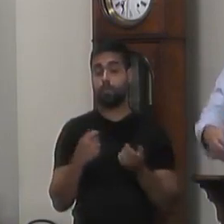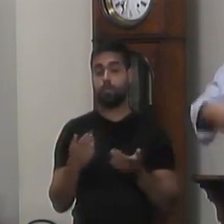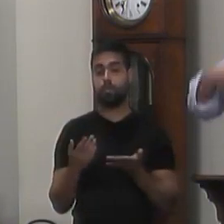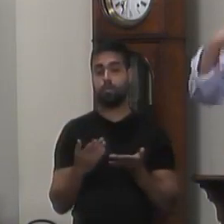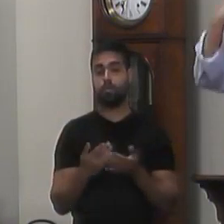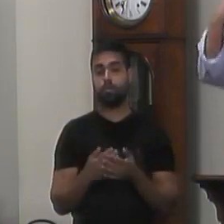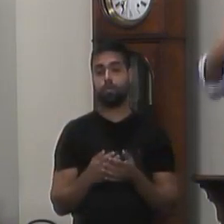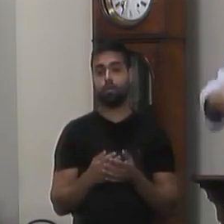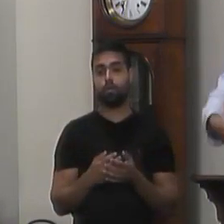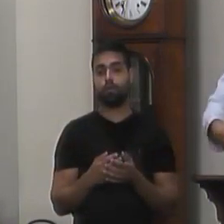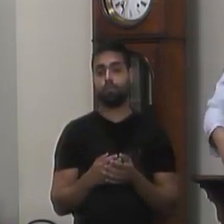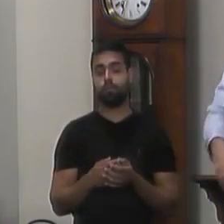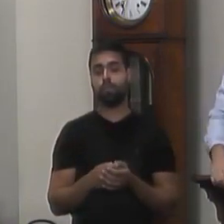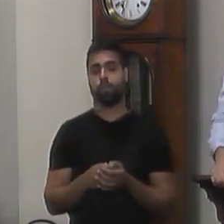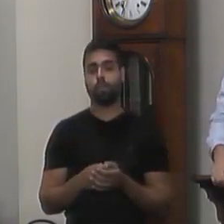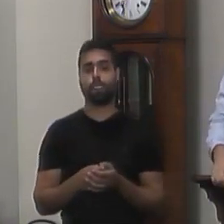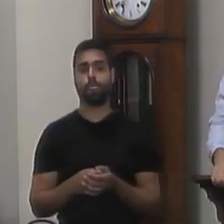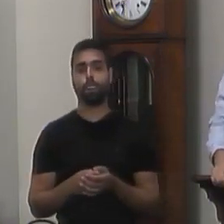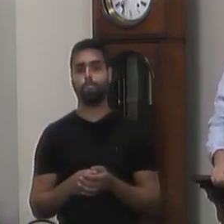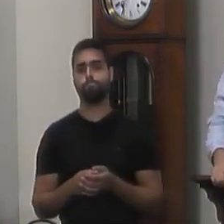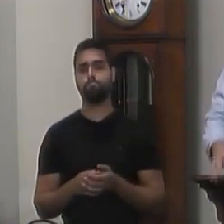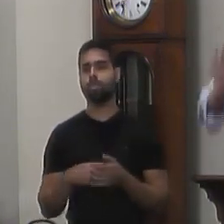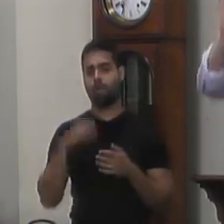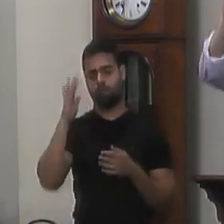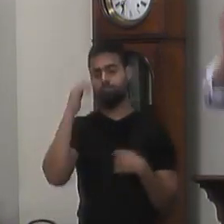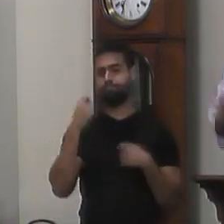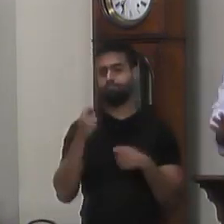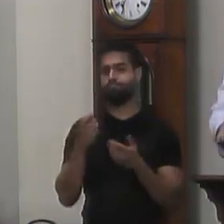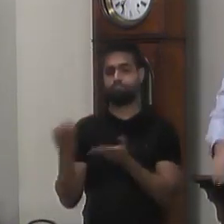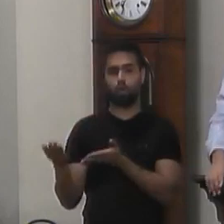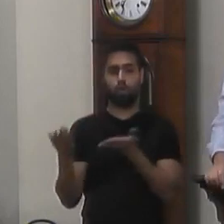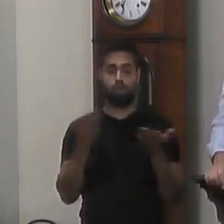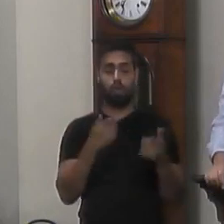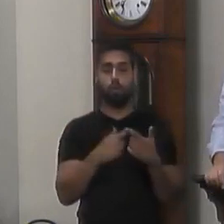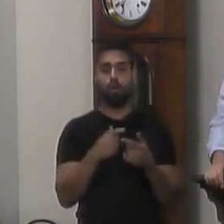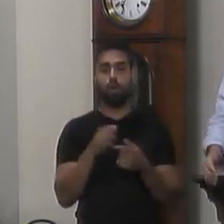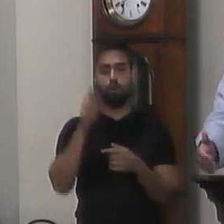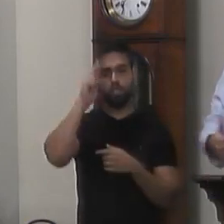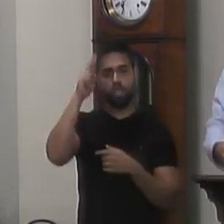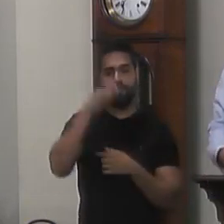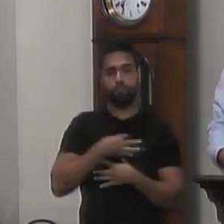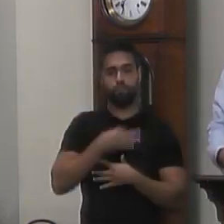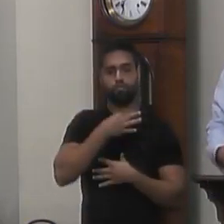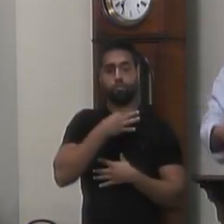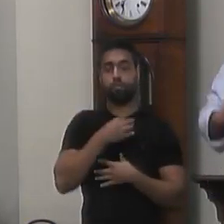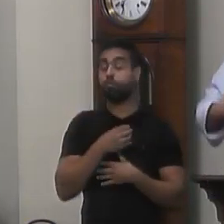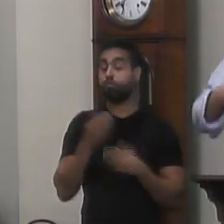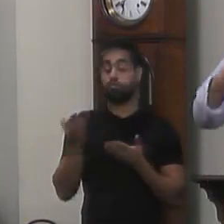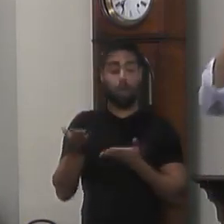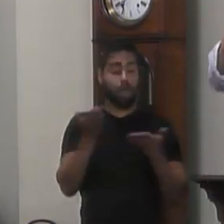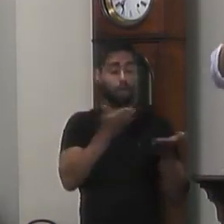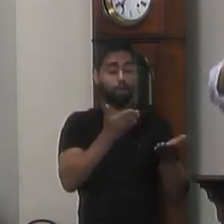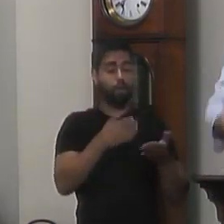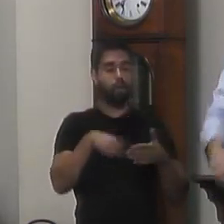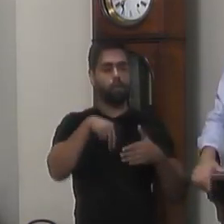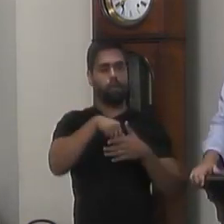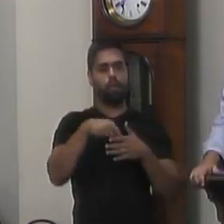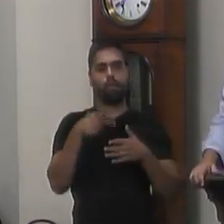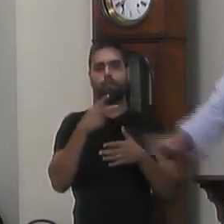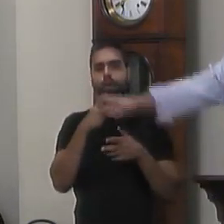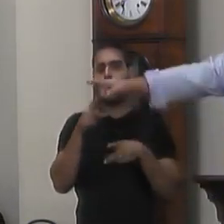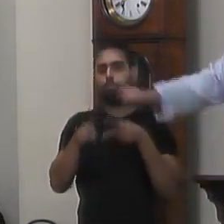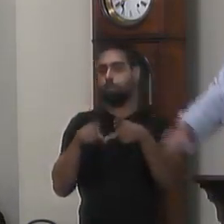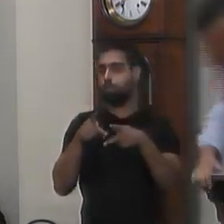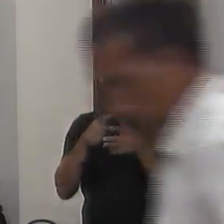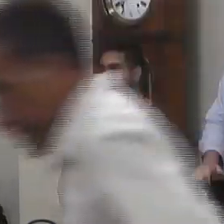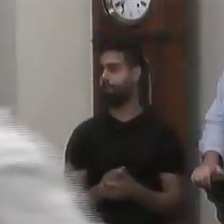muito recomendável que o prefeito, que é o chefe do executivo, venha até a casa e possa falar diretamente com a